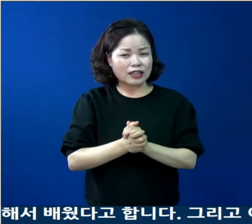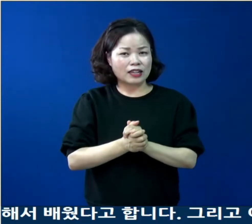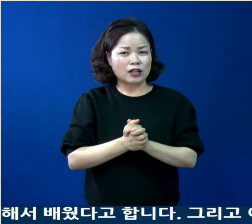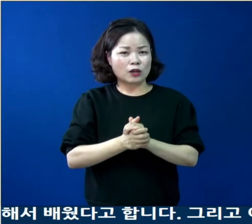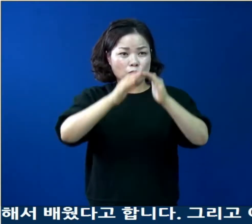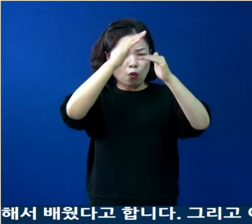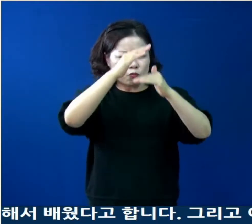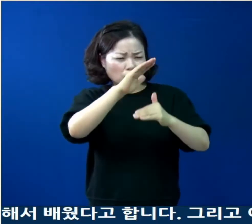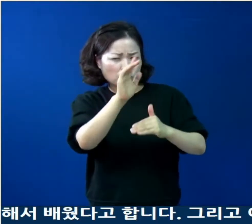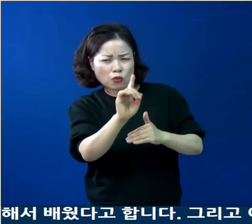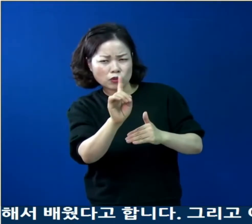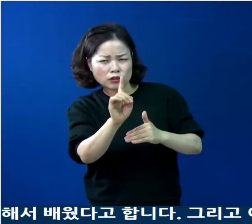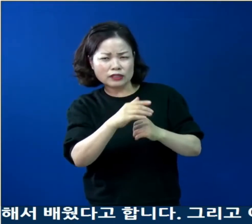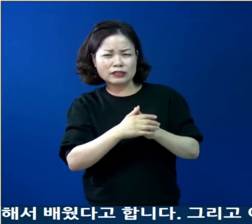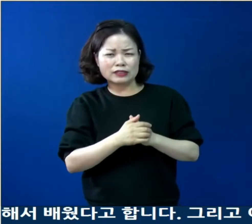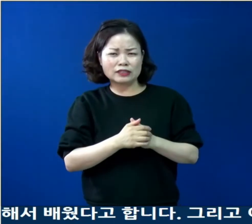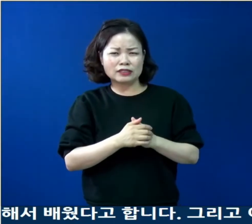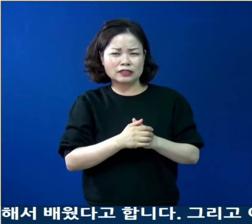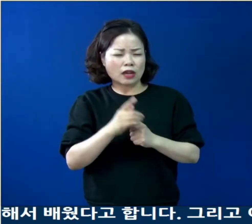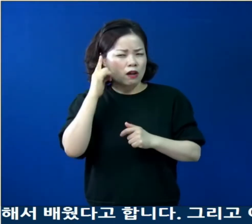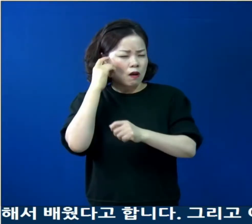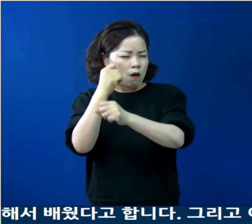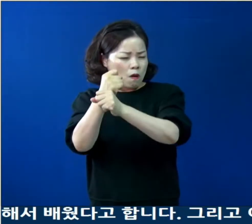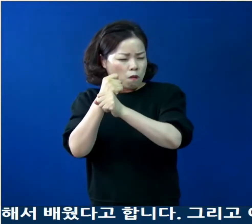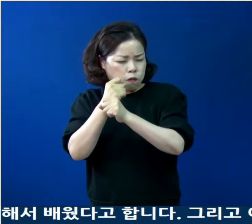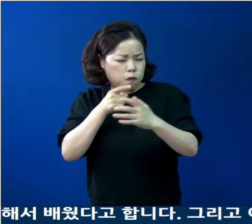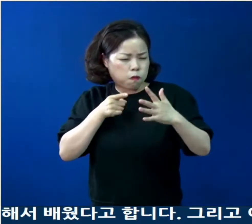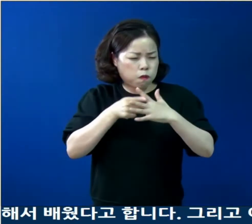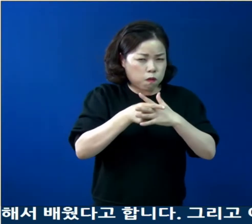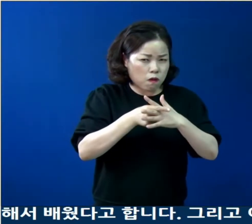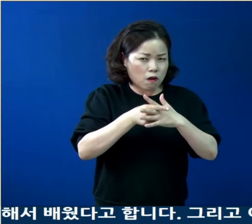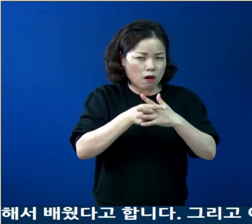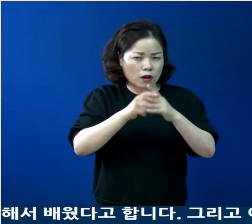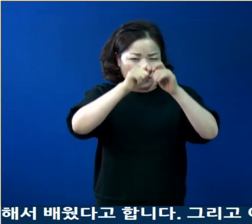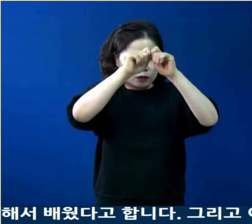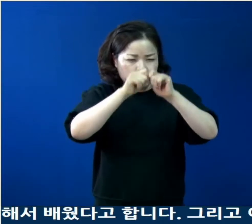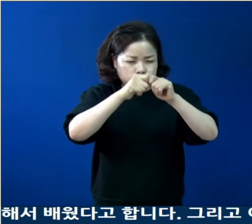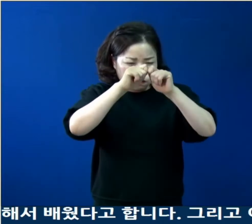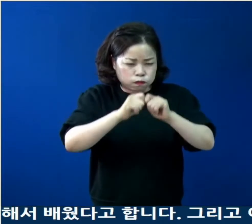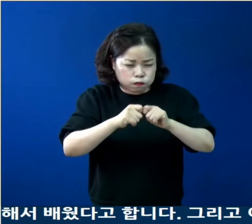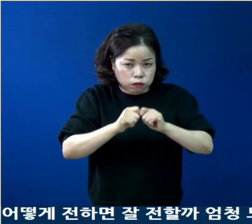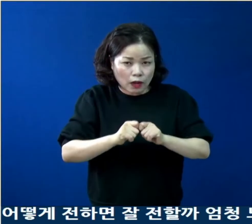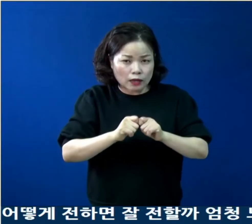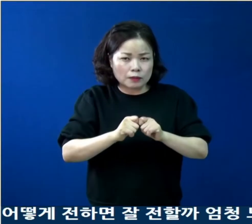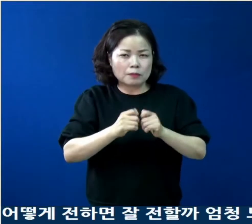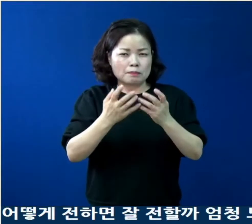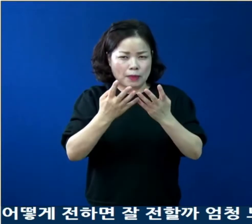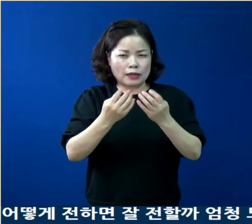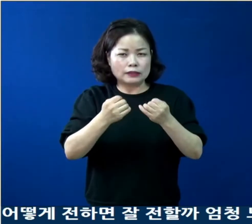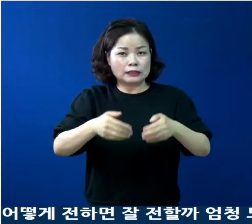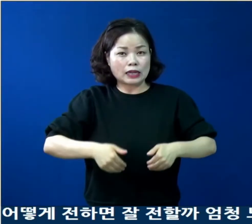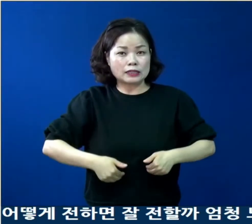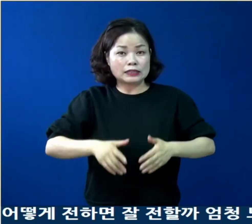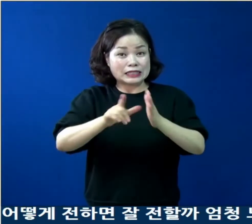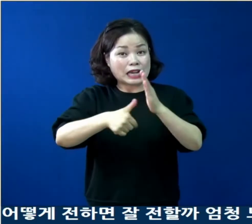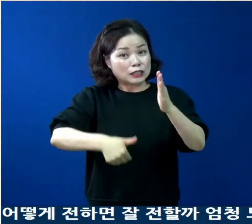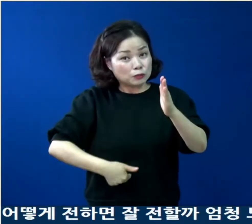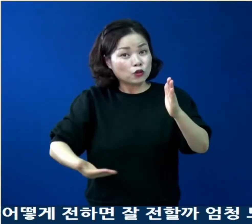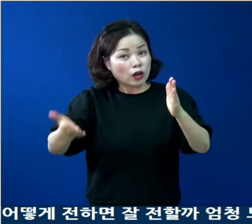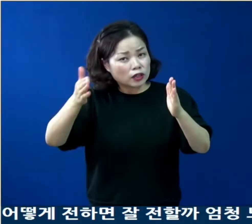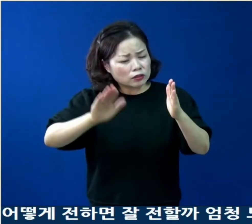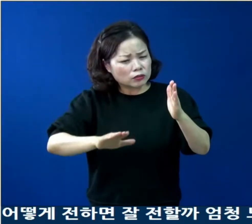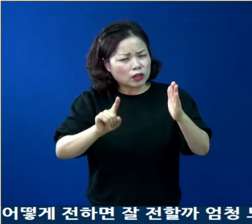본문의 내용이 무엇인지를 연구하고 파악하고 면밀하게 다지는 시간도 많이 들어가는데 이걸